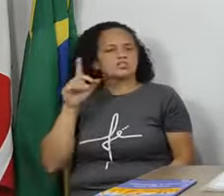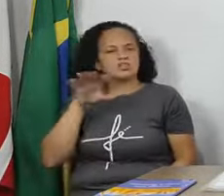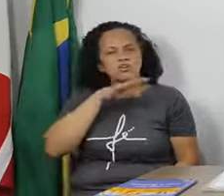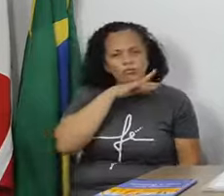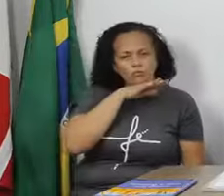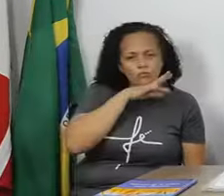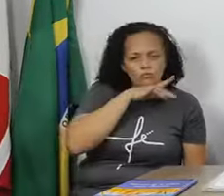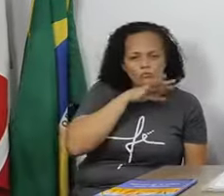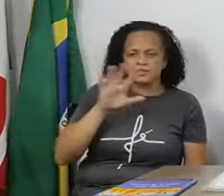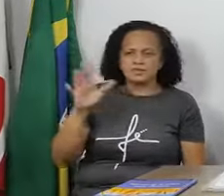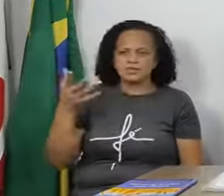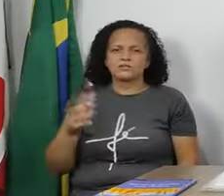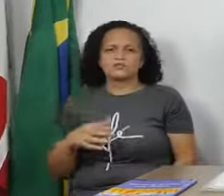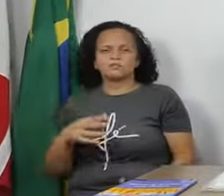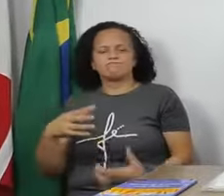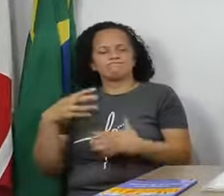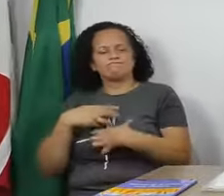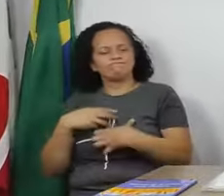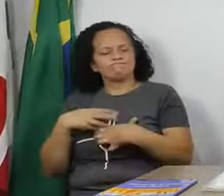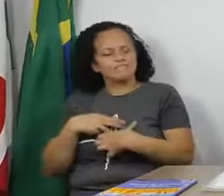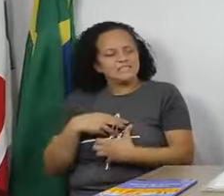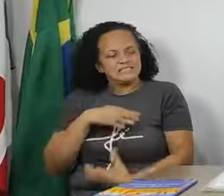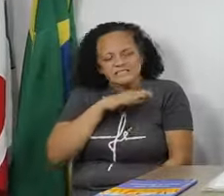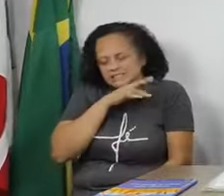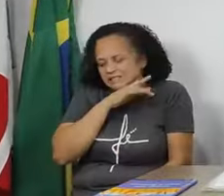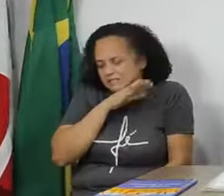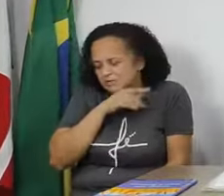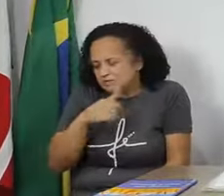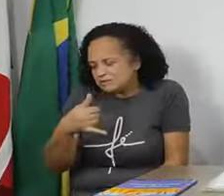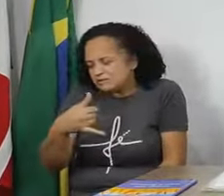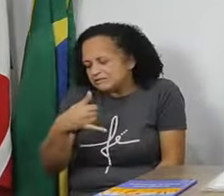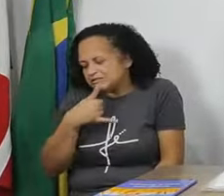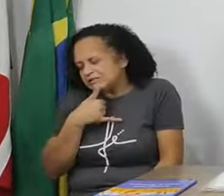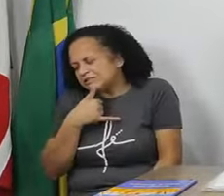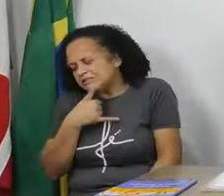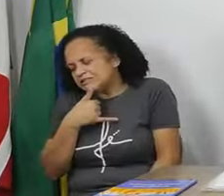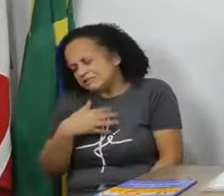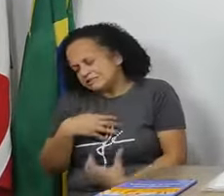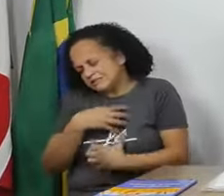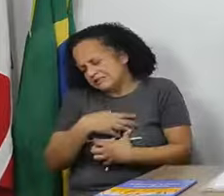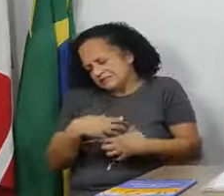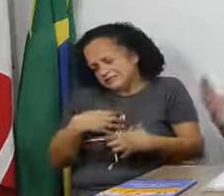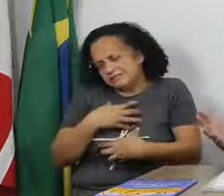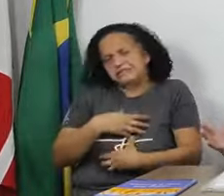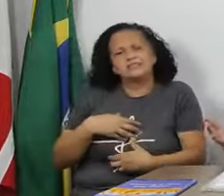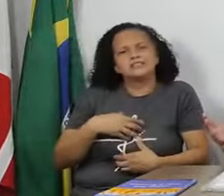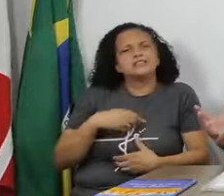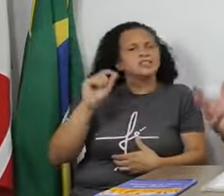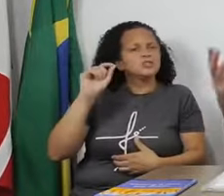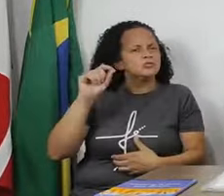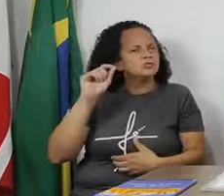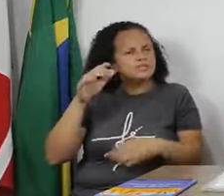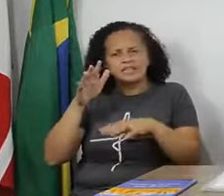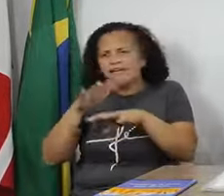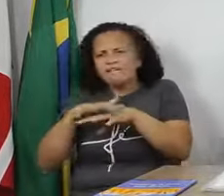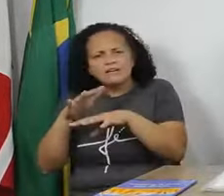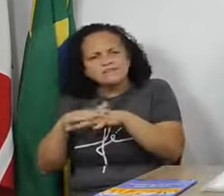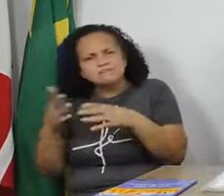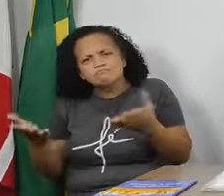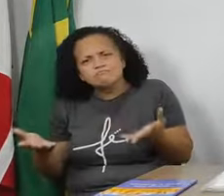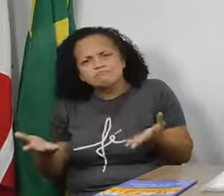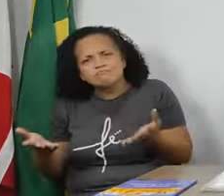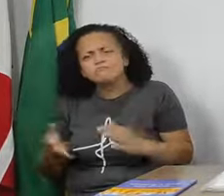vem aquele abatimento na alma, vem aquela tristeza, vem aquela angústia. E o que fazer quando vem esse